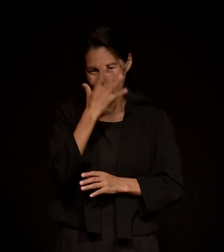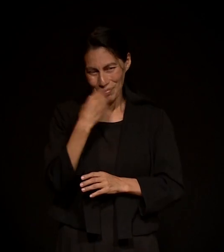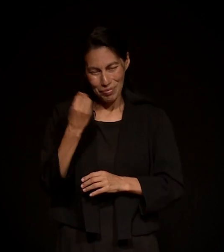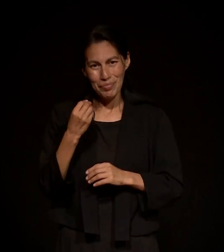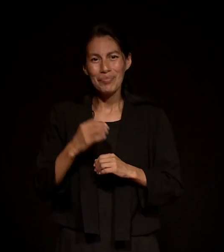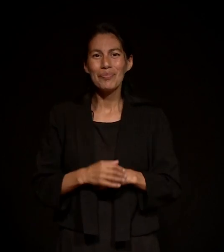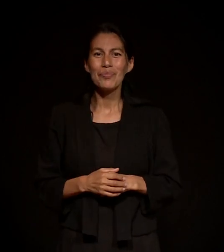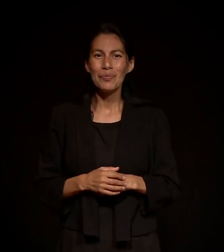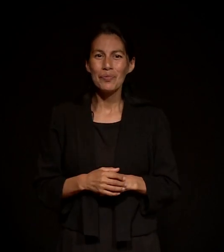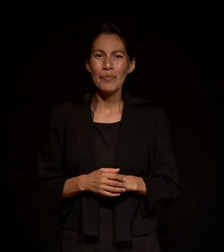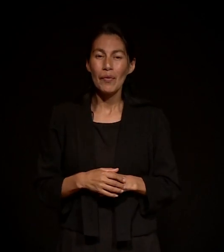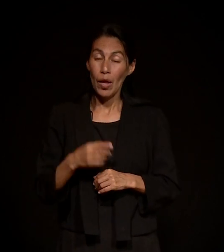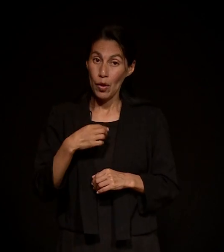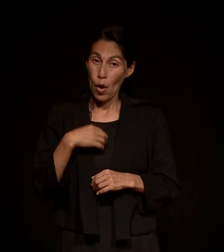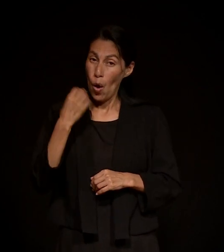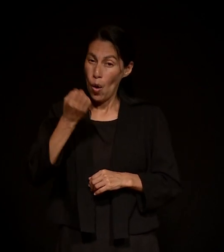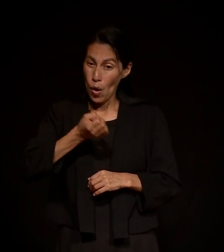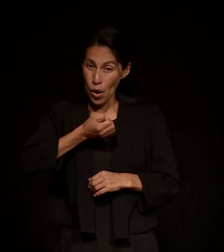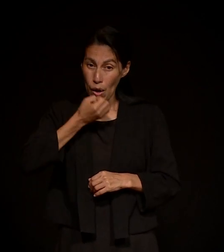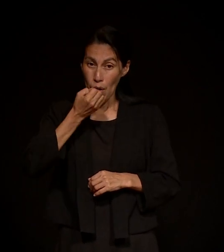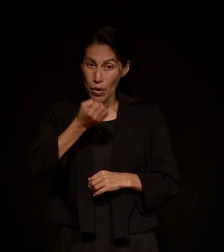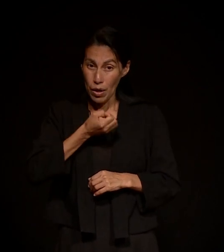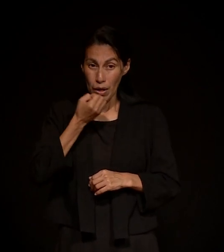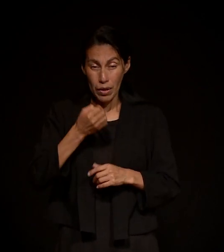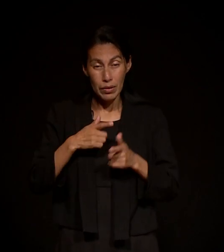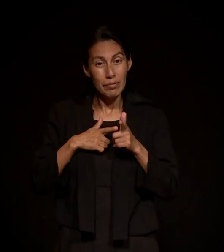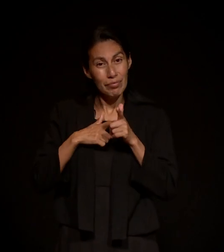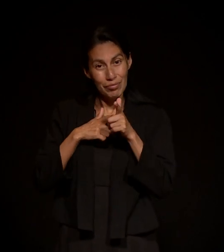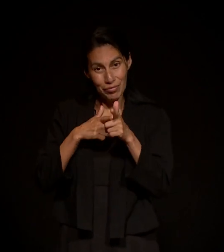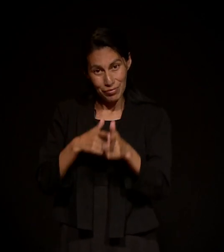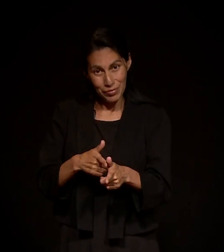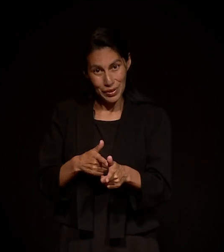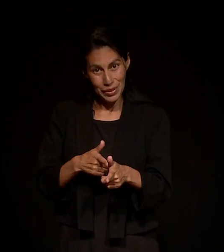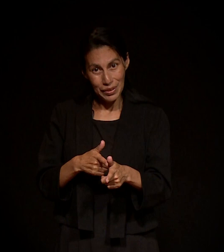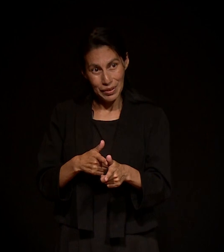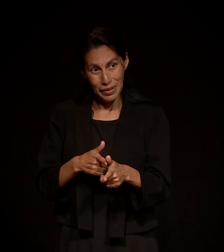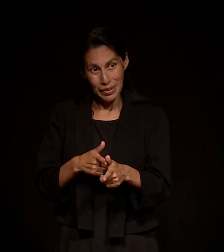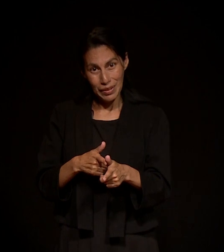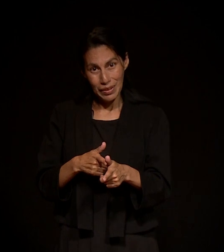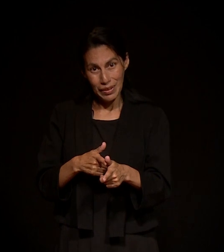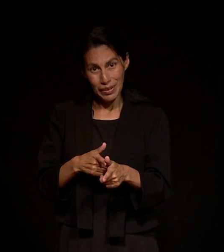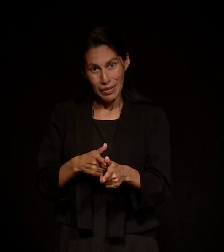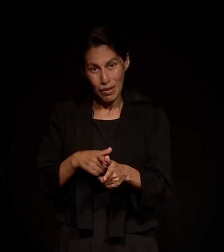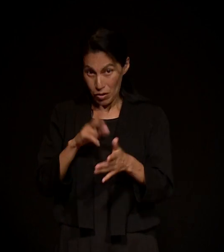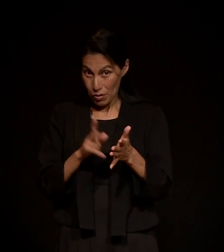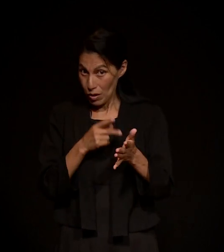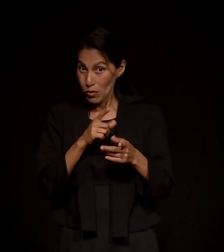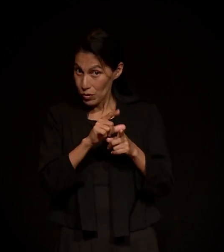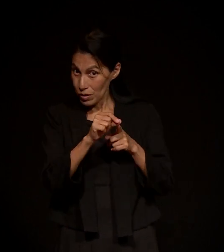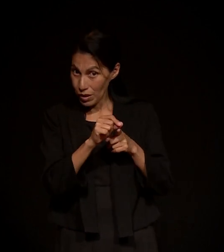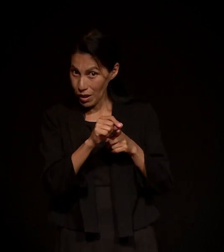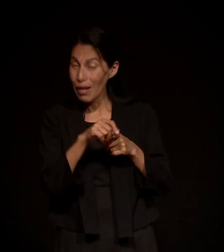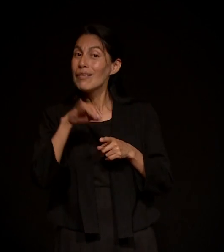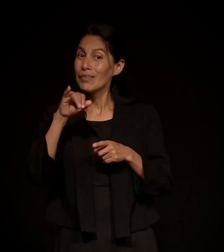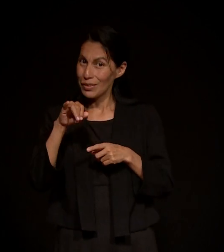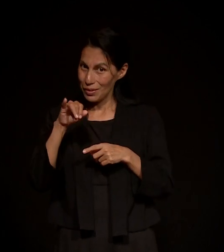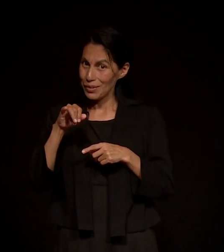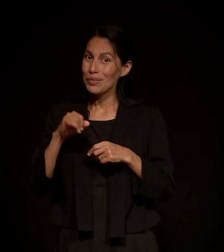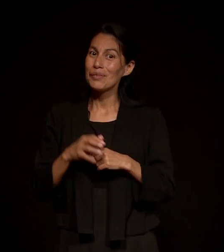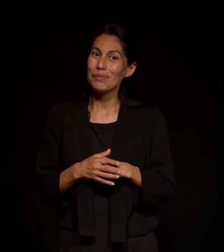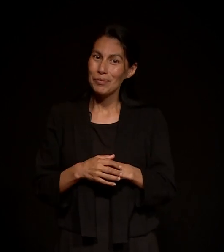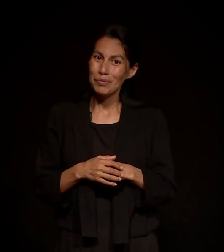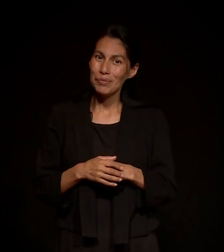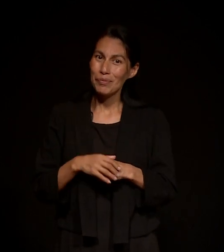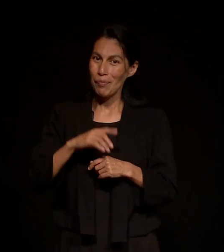Yo cuando pensé en eso, seguí orando y me salí al top. Y después, sí,